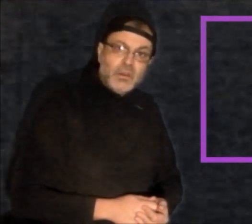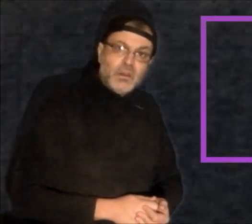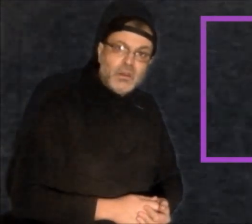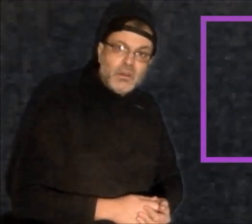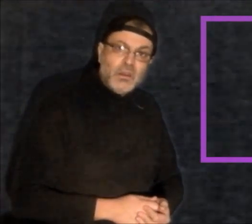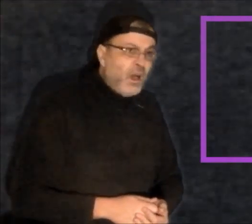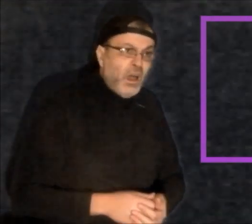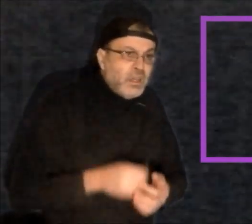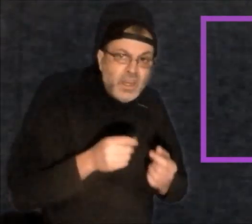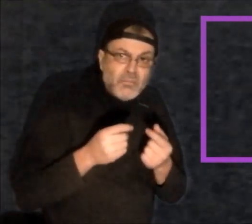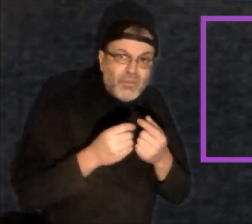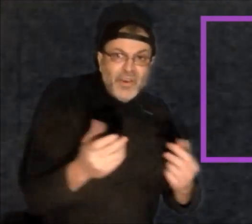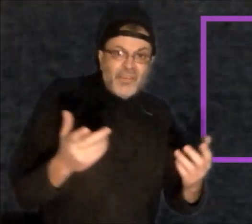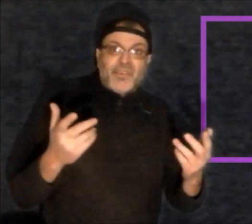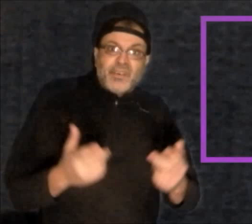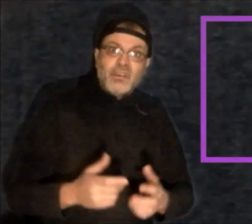نعم أين المفر؟